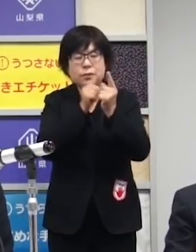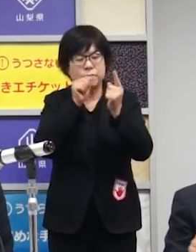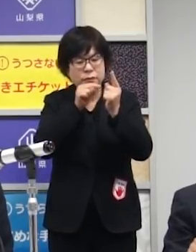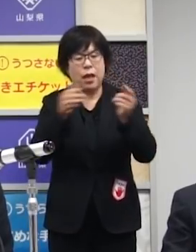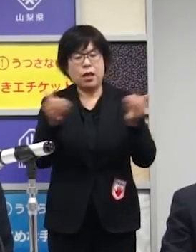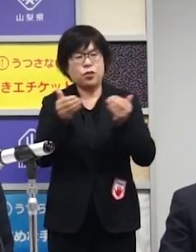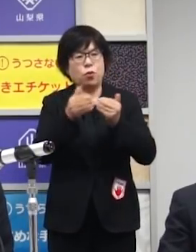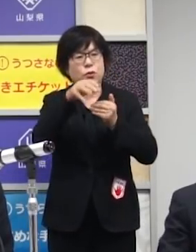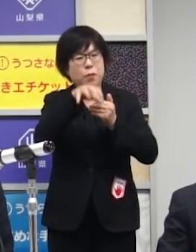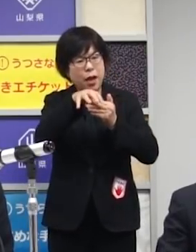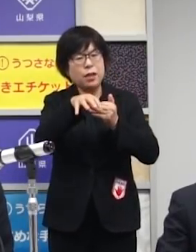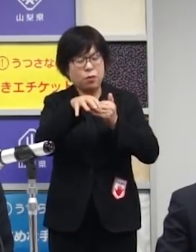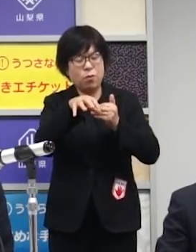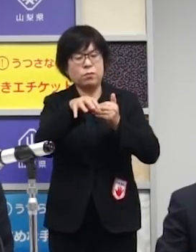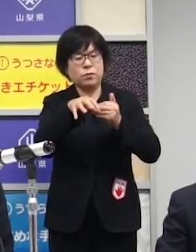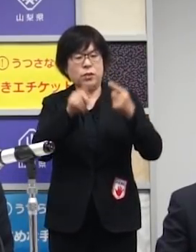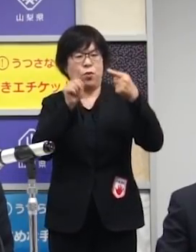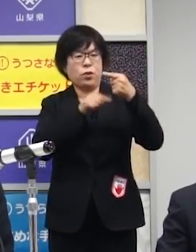同僚1名